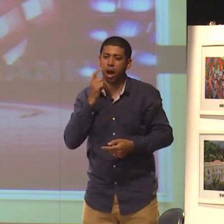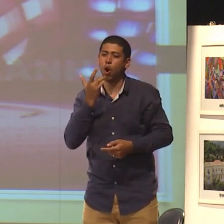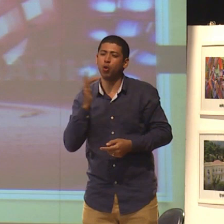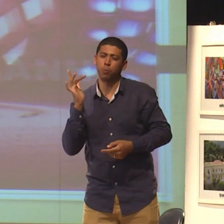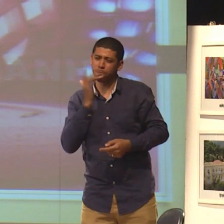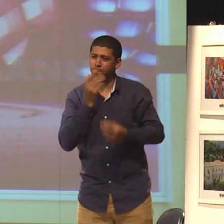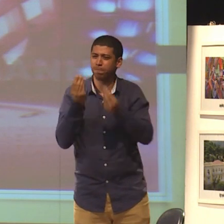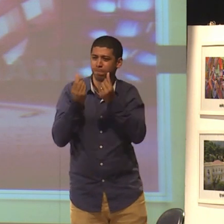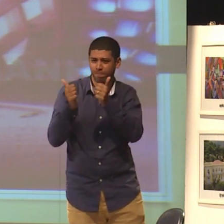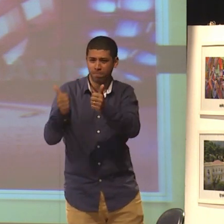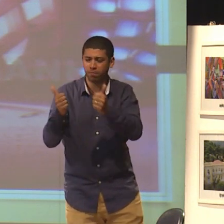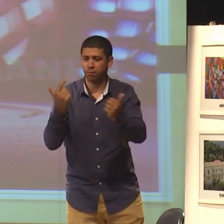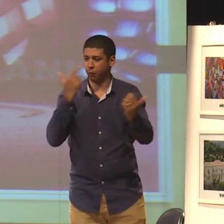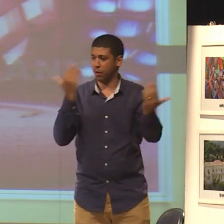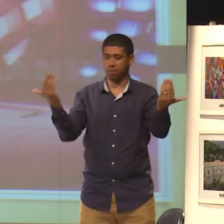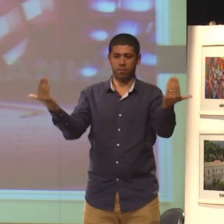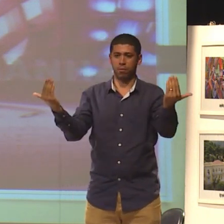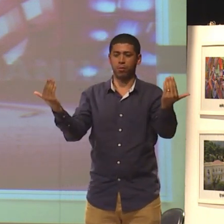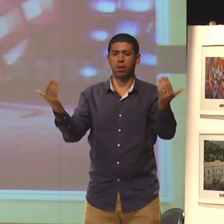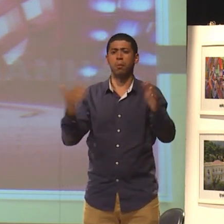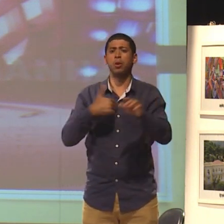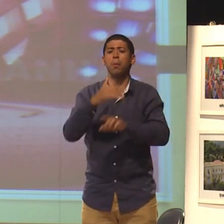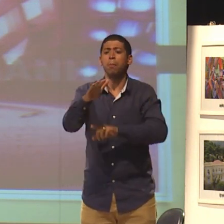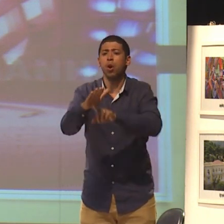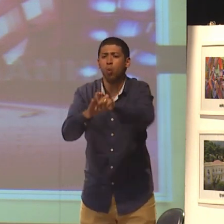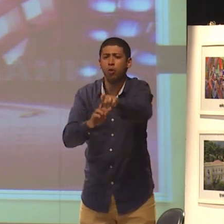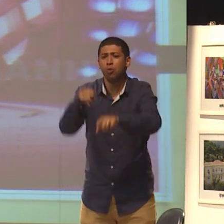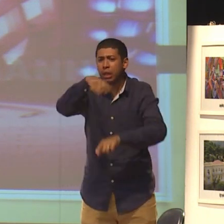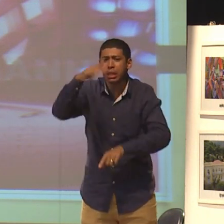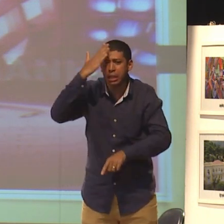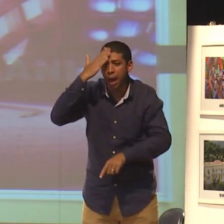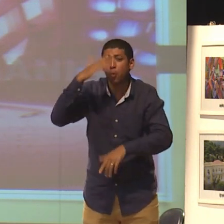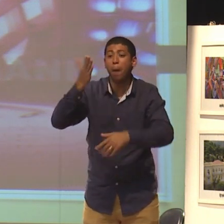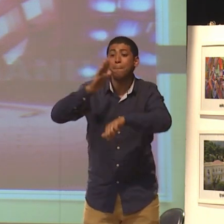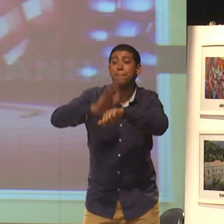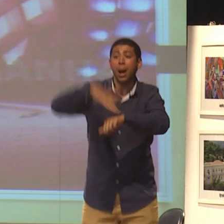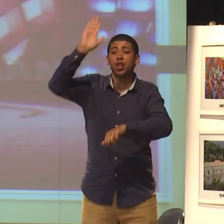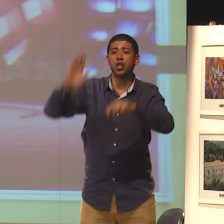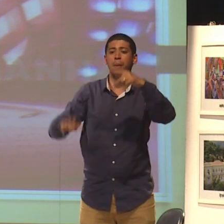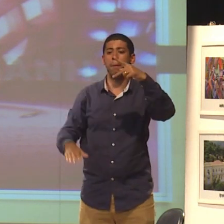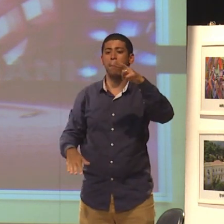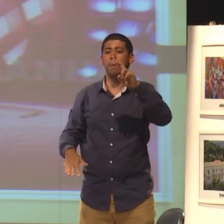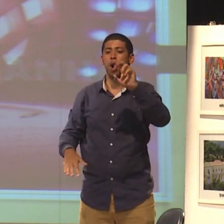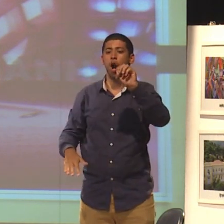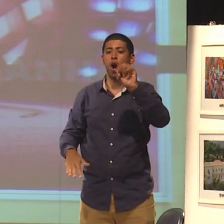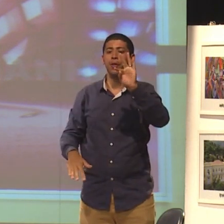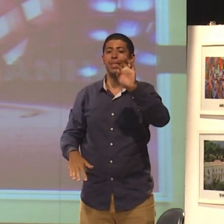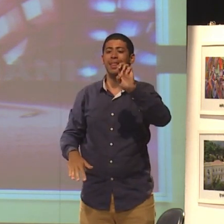Uma bala gostosa, né? Então, comparando essas duas coisas, eu pergunto assim para vocês, qual que seria